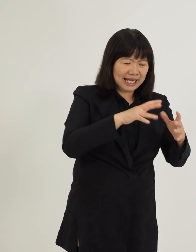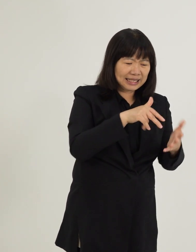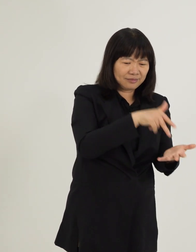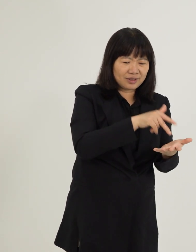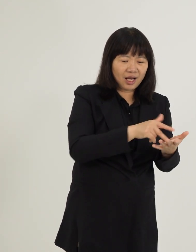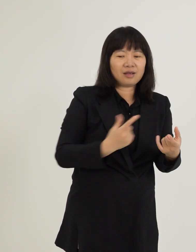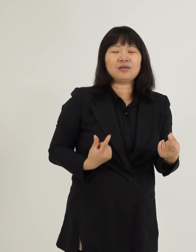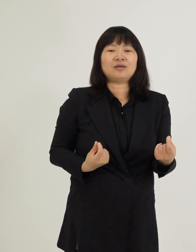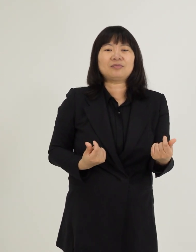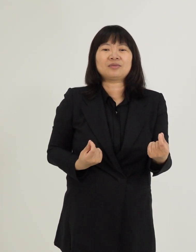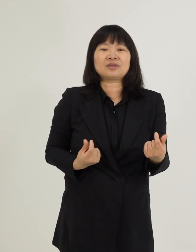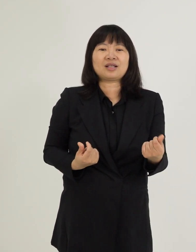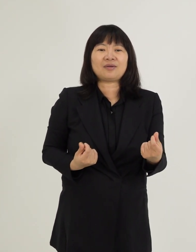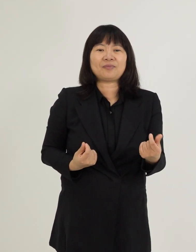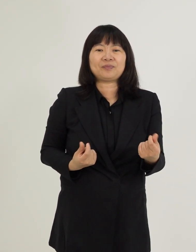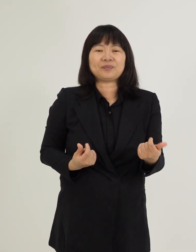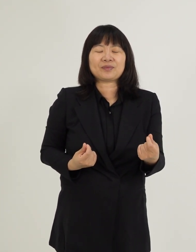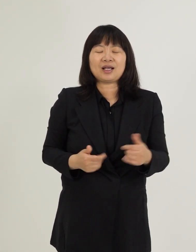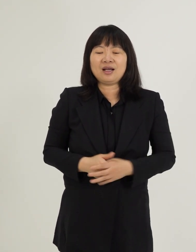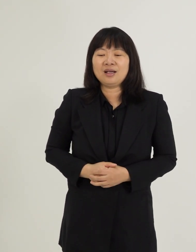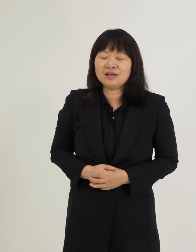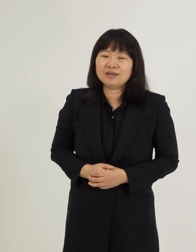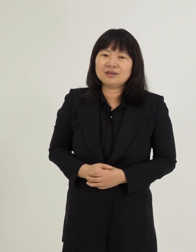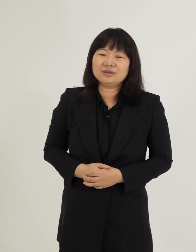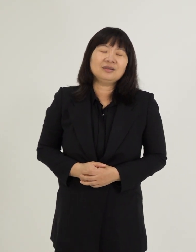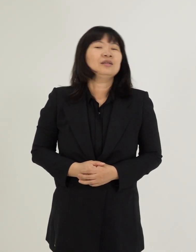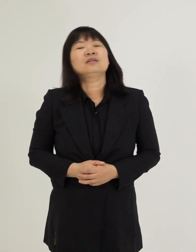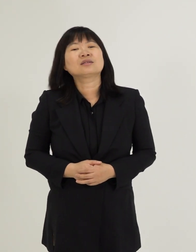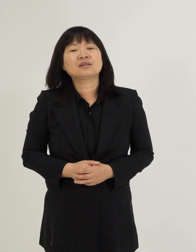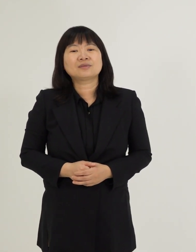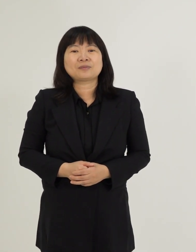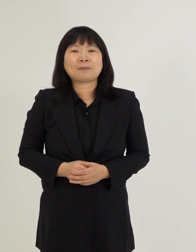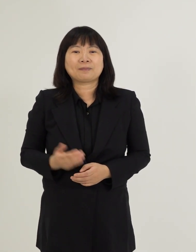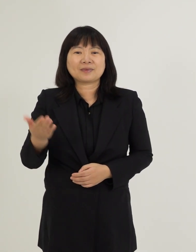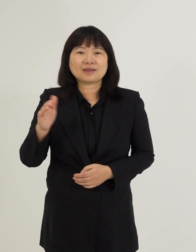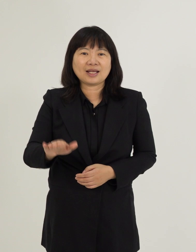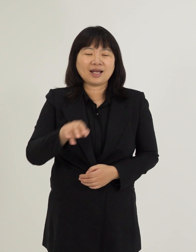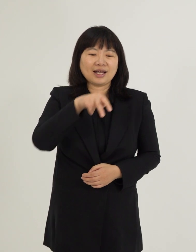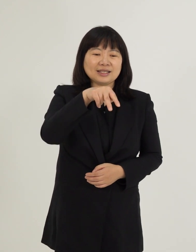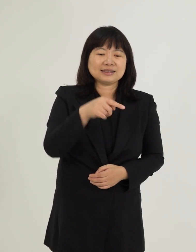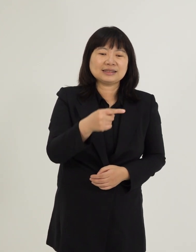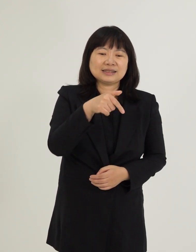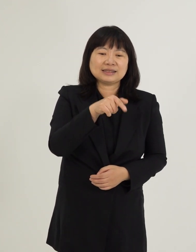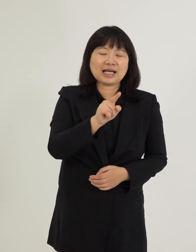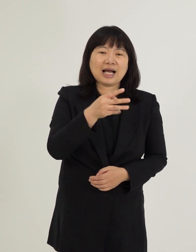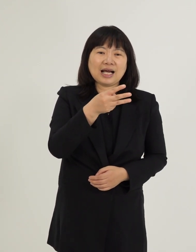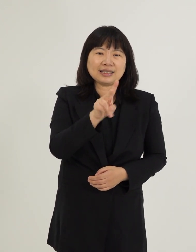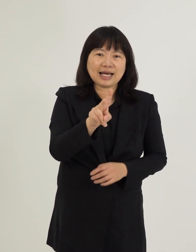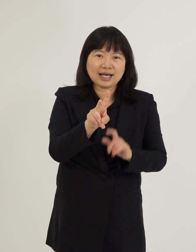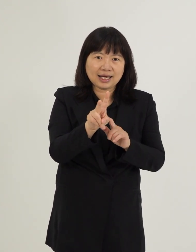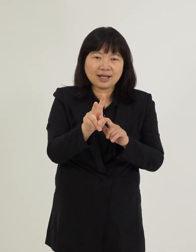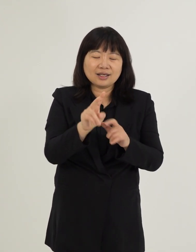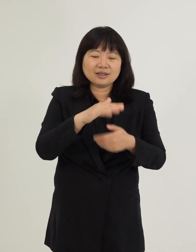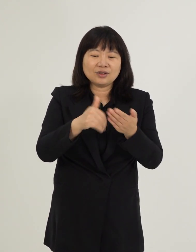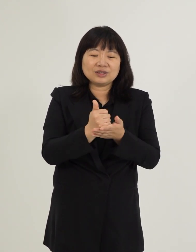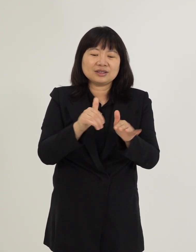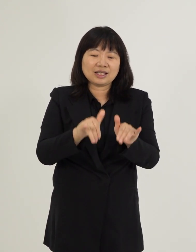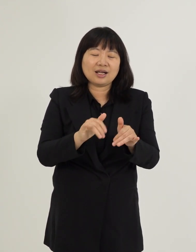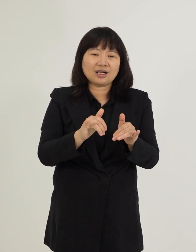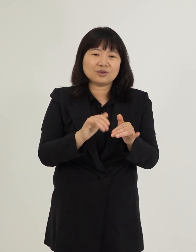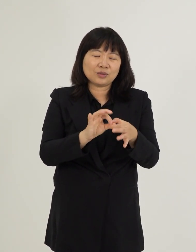이때 스가랴 선지자를 통해서 하나님이 하나님의 자녀들에게 약속을 한